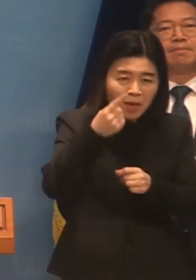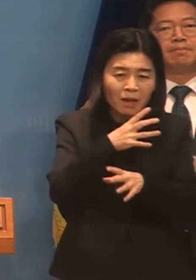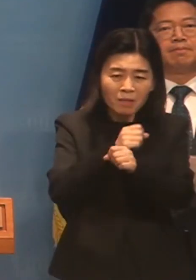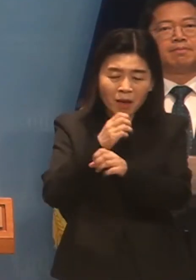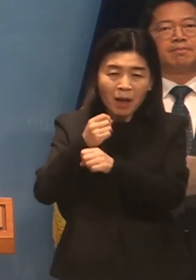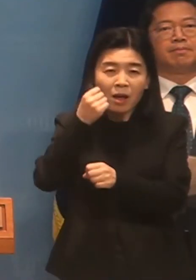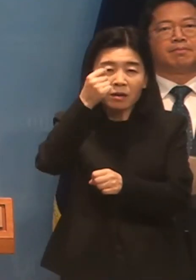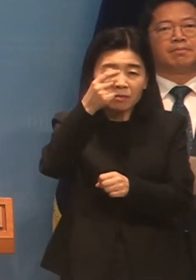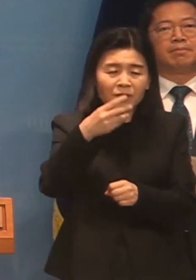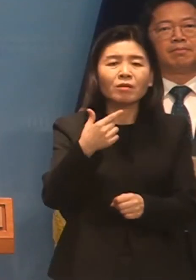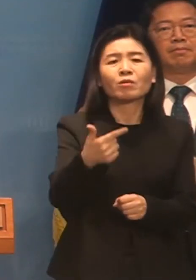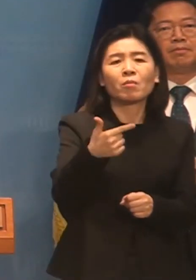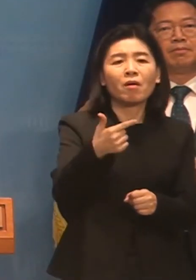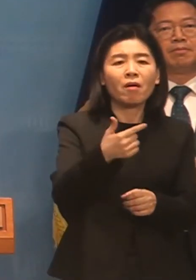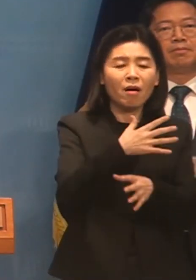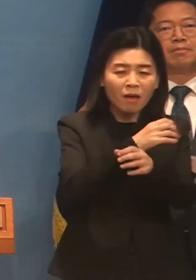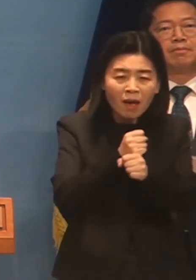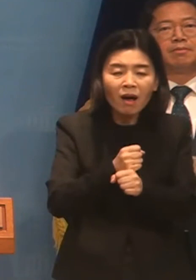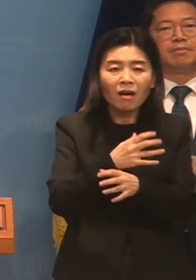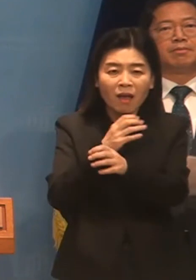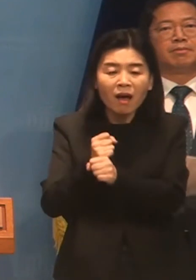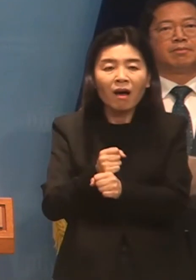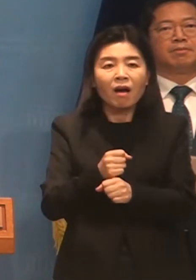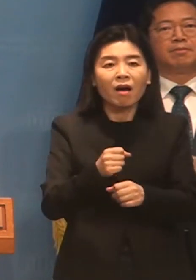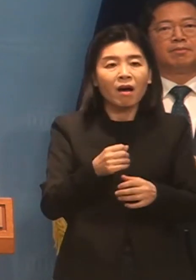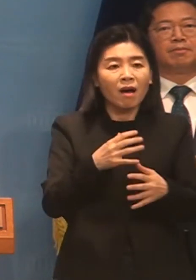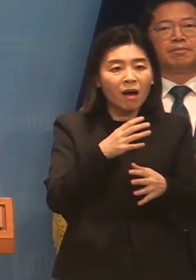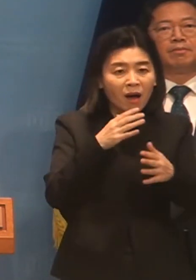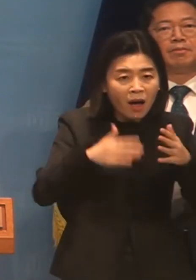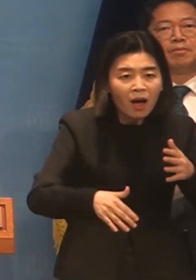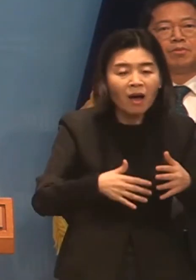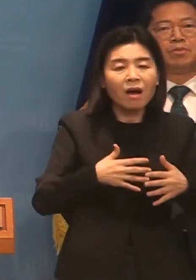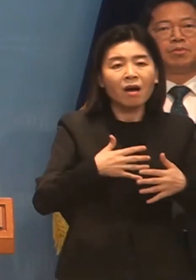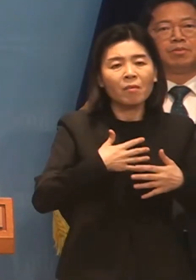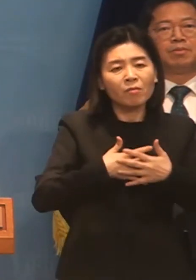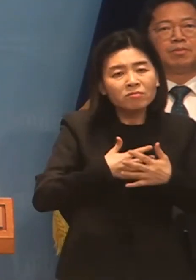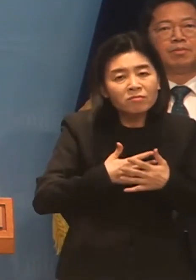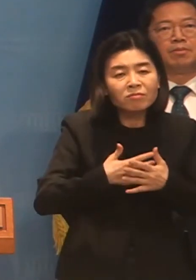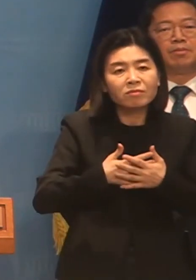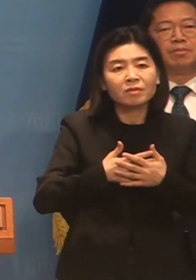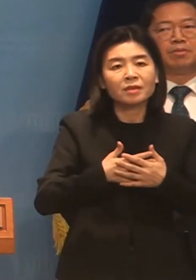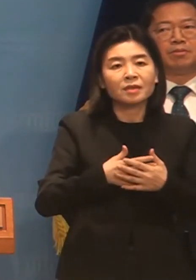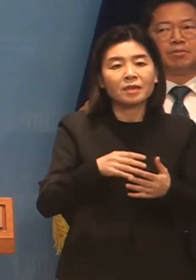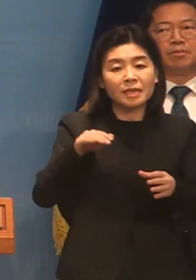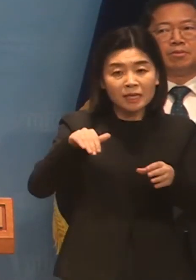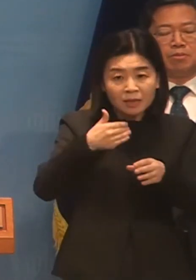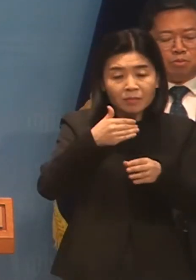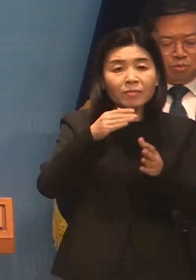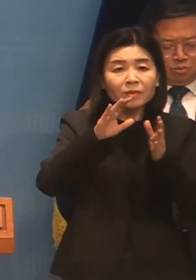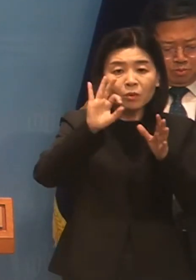6번의 계약, 6번의 불안. 입금 시 필요한 서류는 10개 이상.